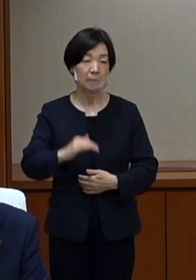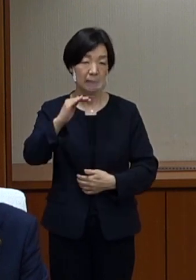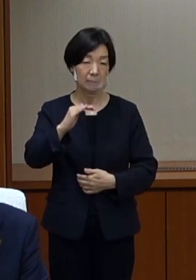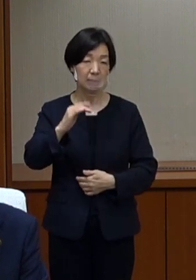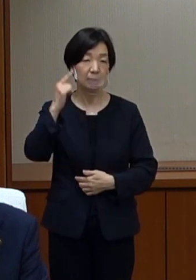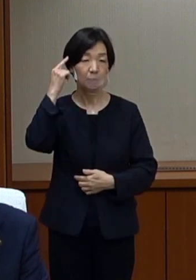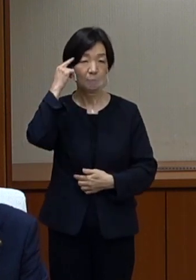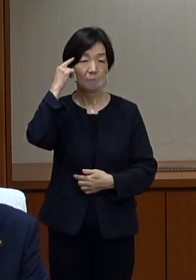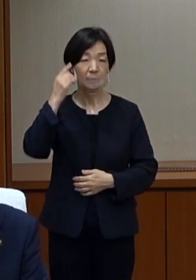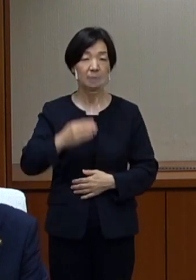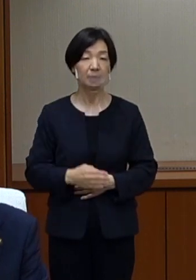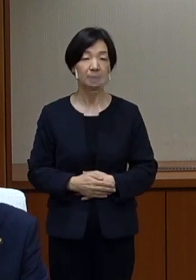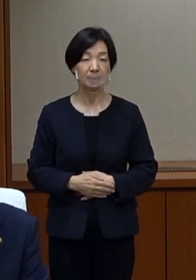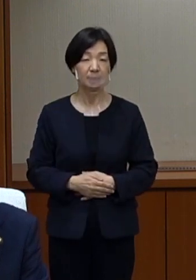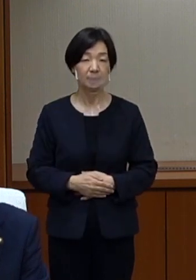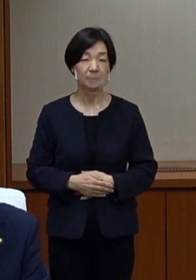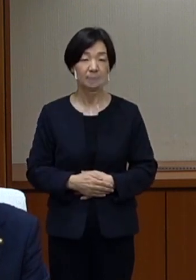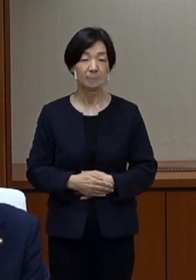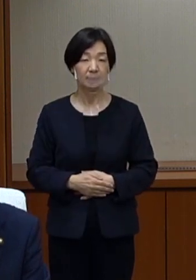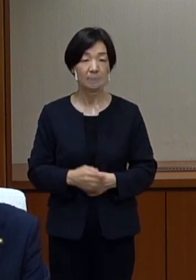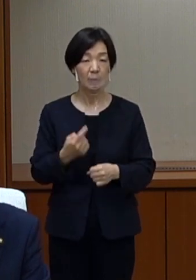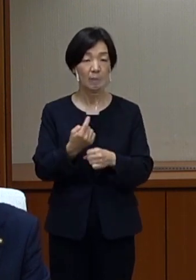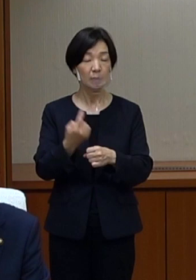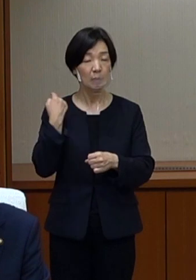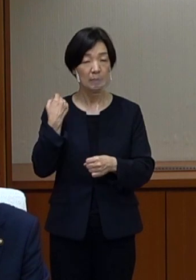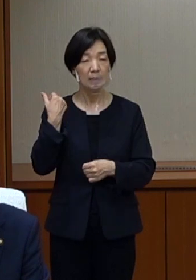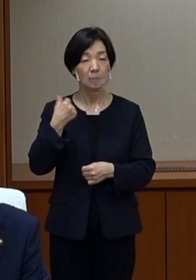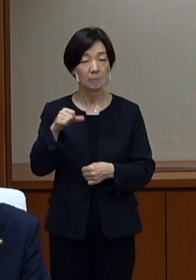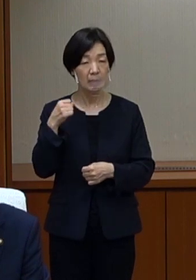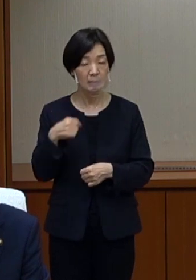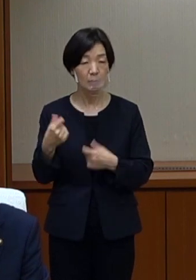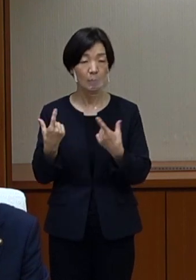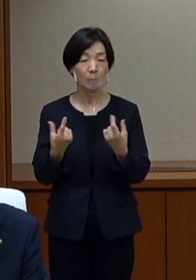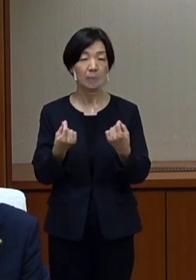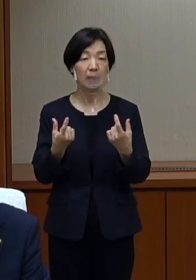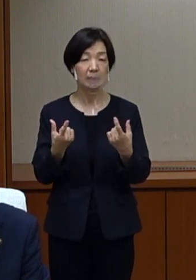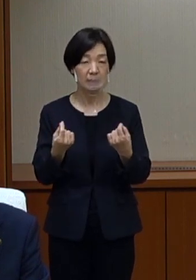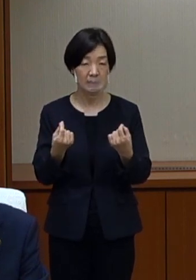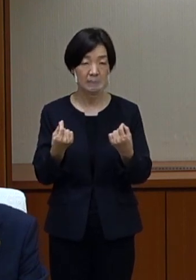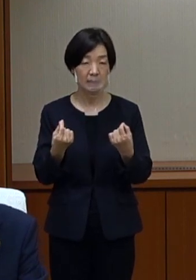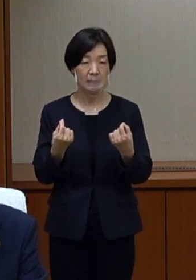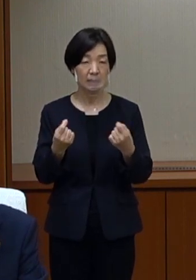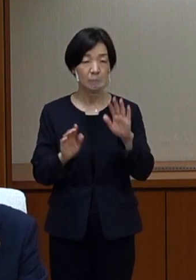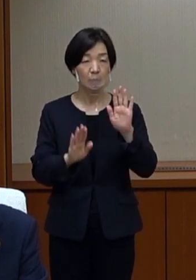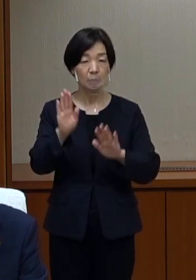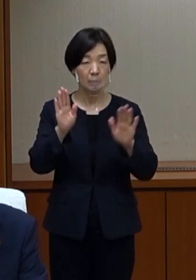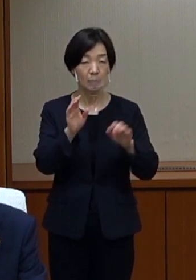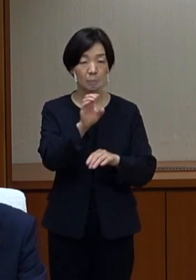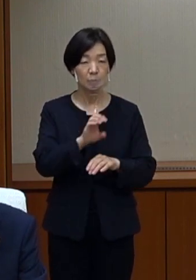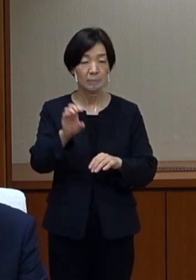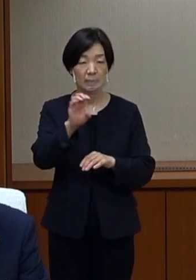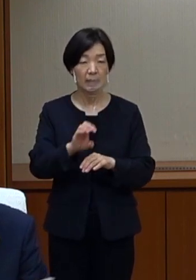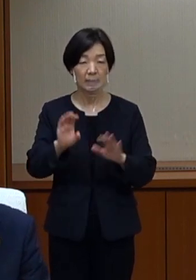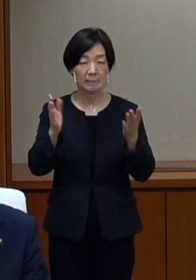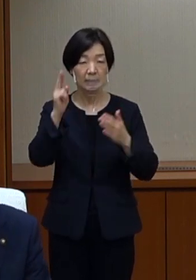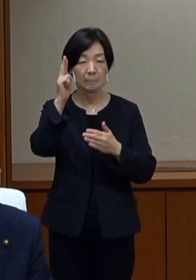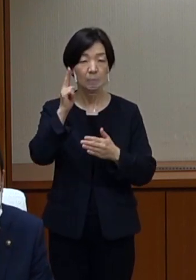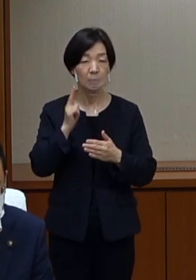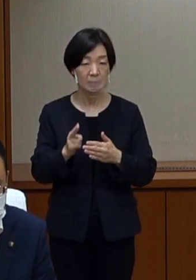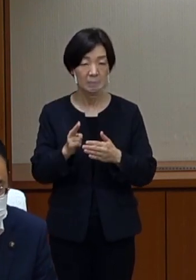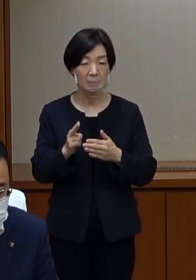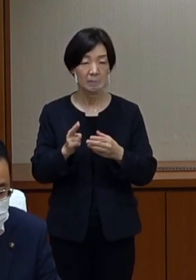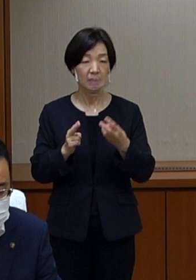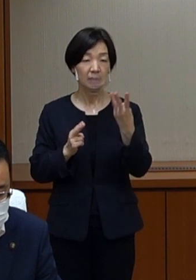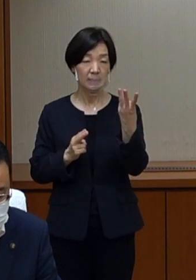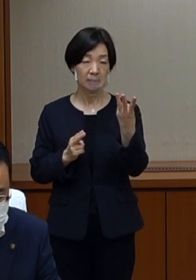しております。昨年夏のようなことを繰り返すことがないよう、次の3点につい